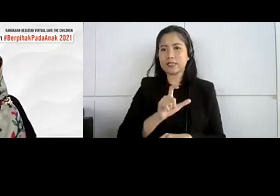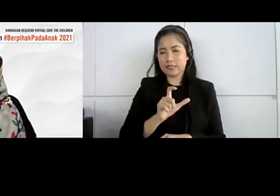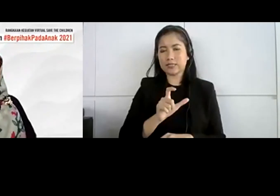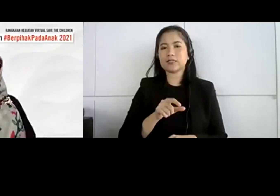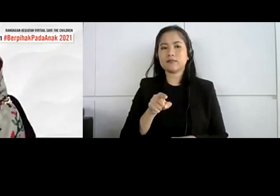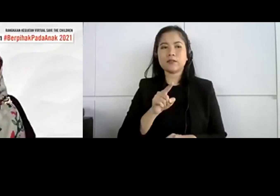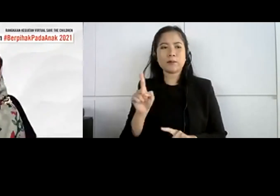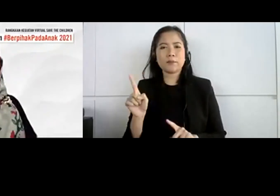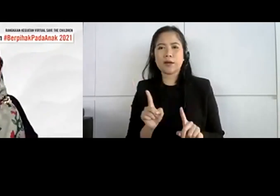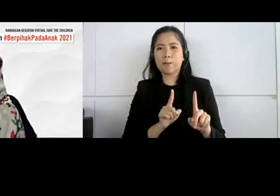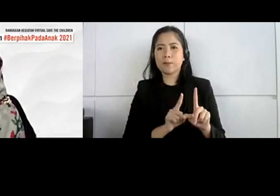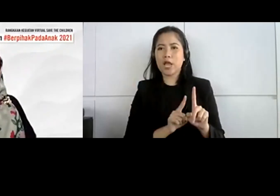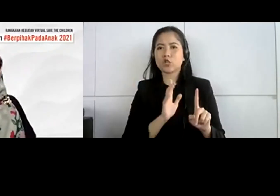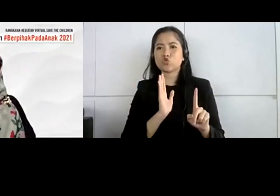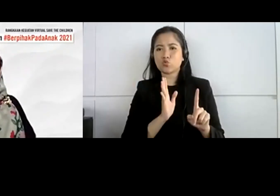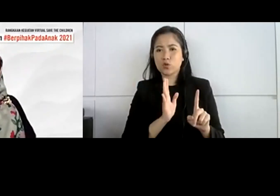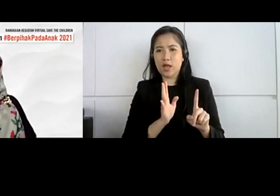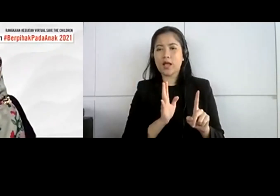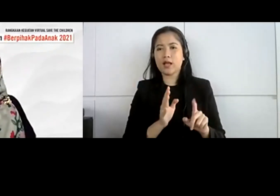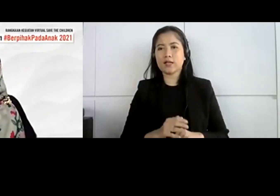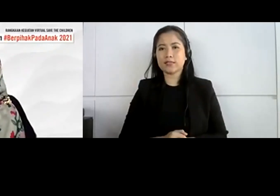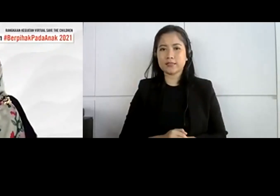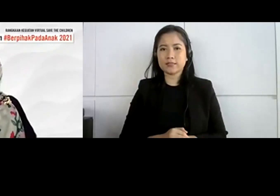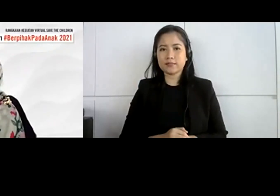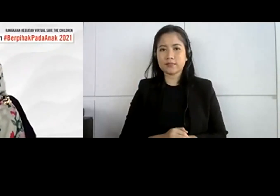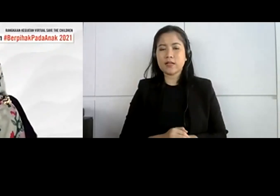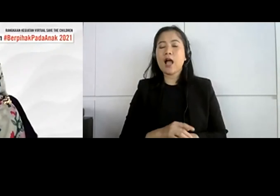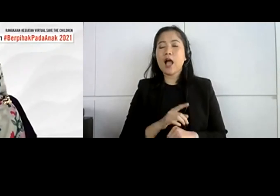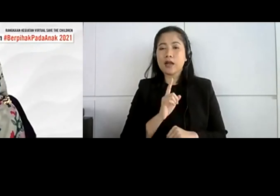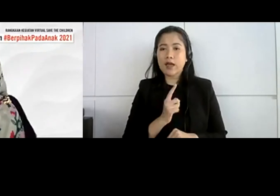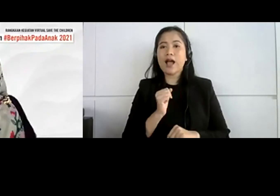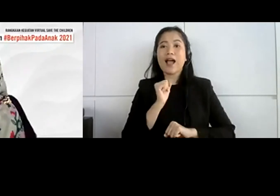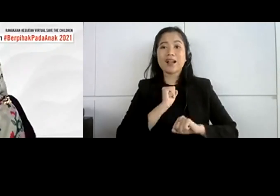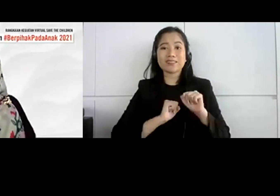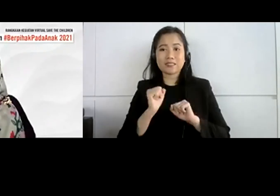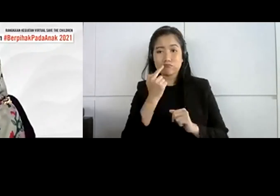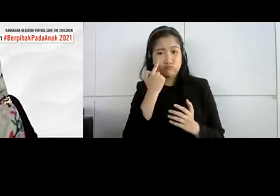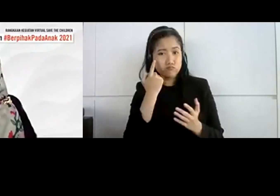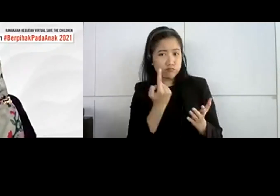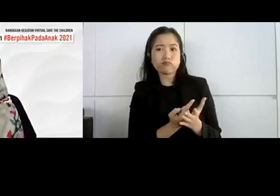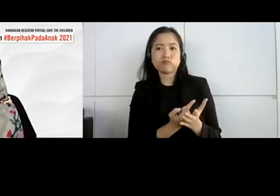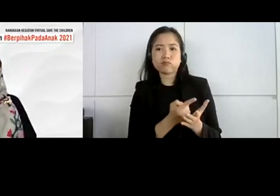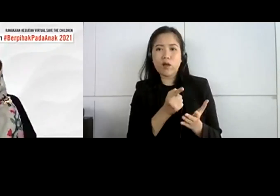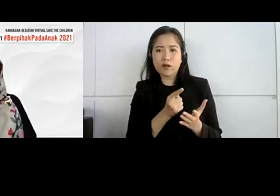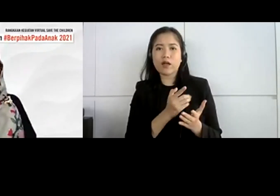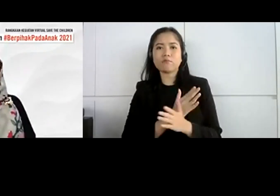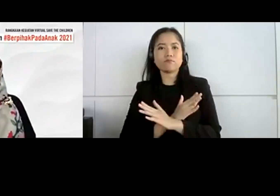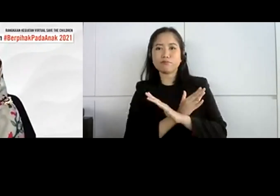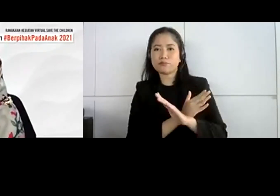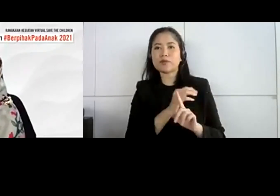memberikan pendampingan dan melakukan aksi nyata pencegahan kekerasan di satuan